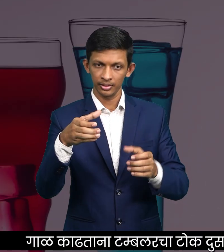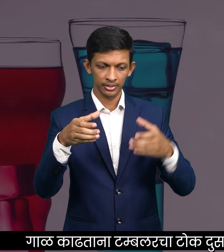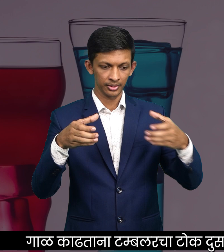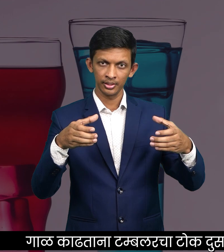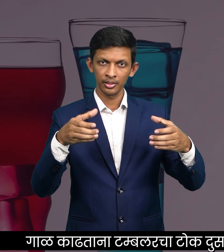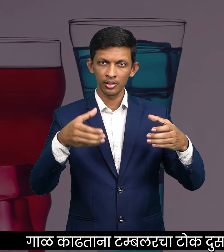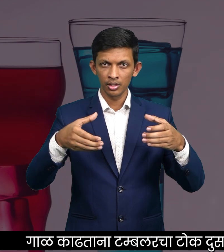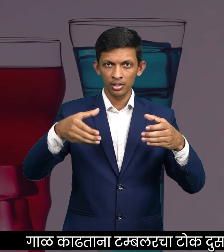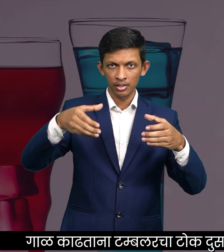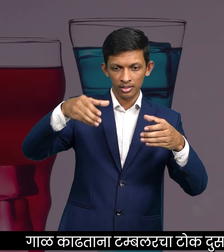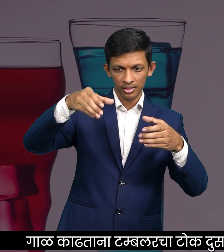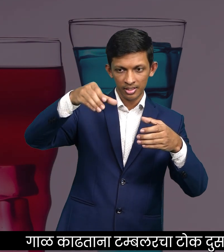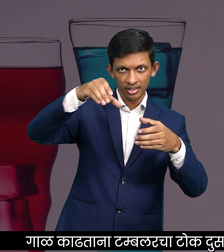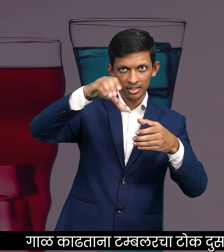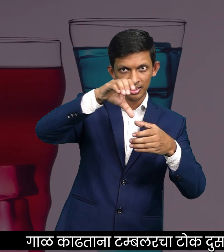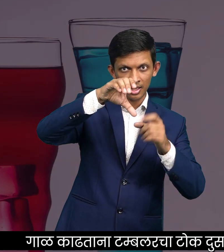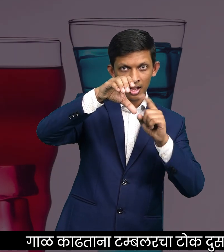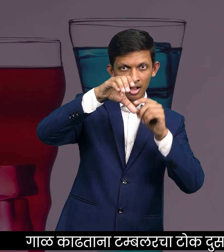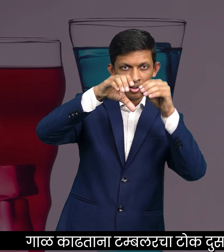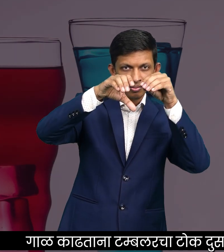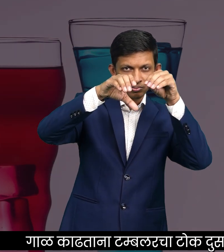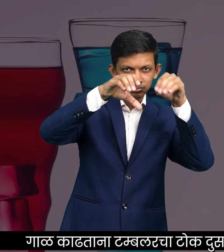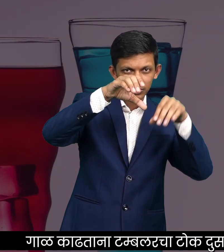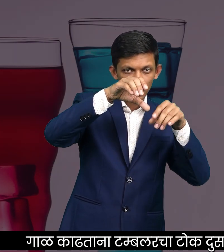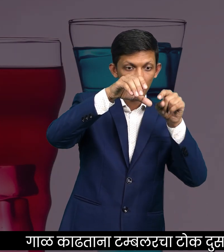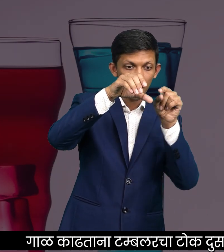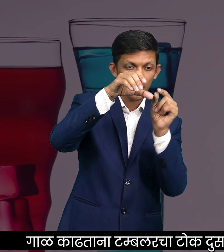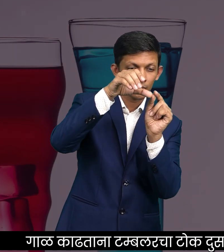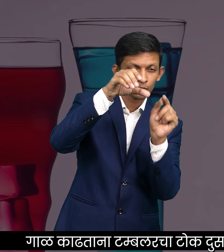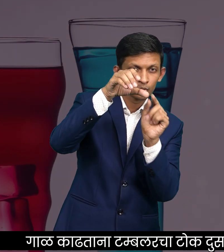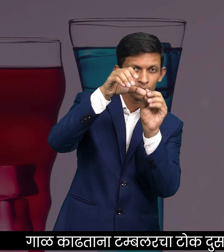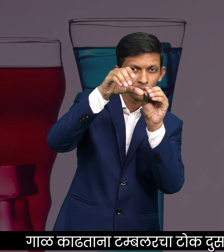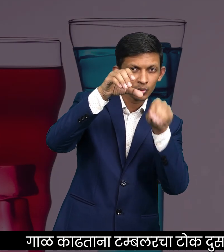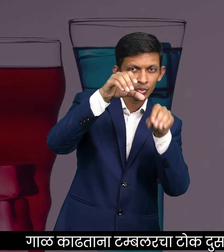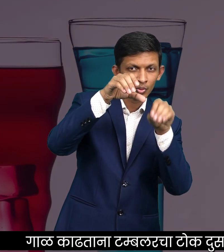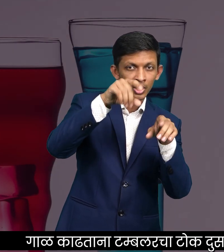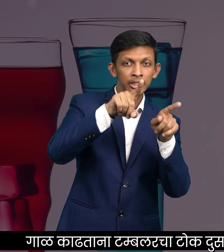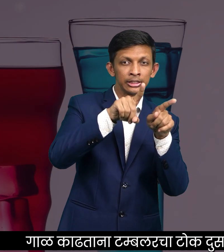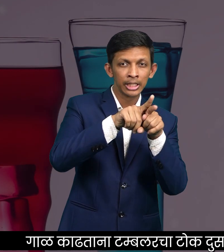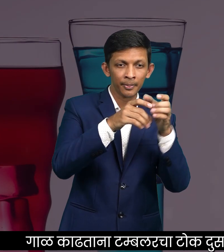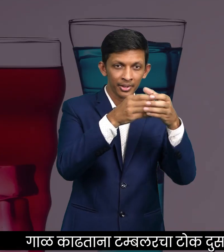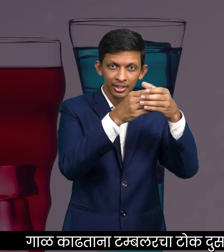गाळ काढताना टम्बलरचा टोक दुसऱ्या टम्बलरला काठावर झुकलेला असतो,